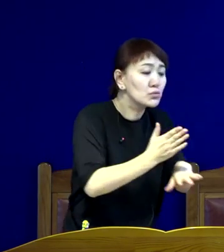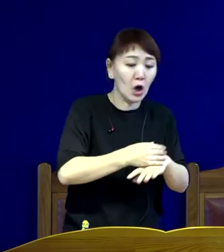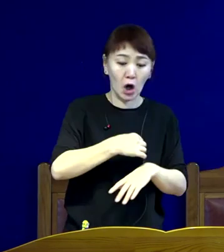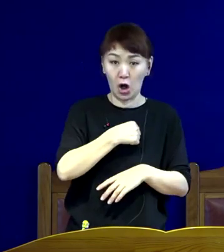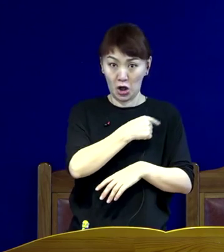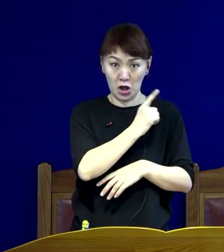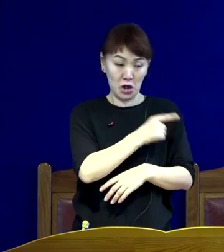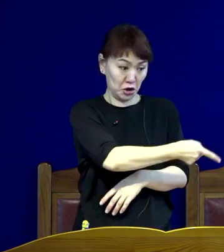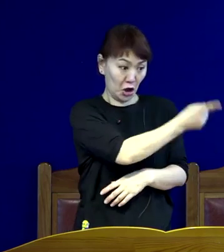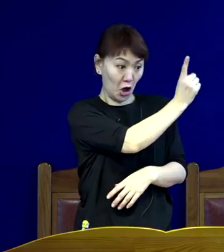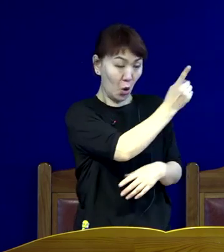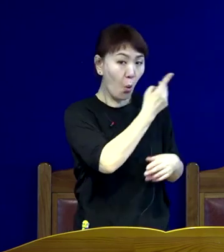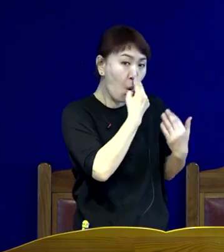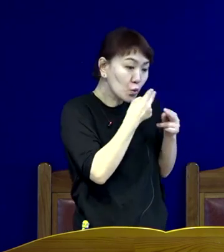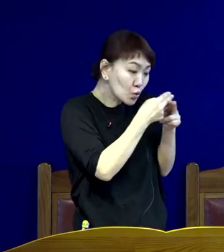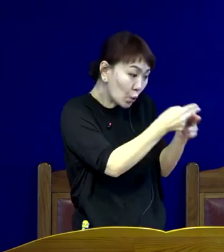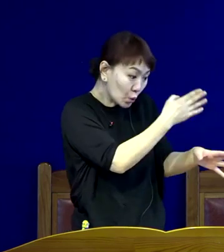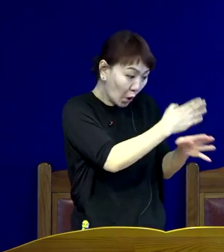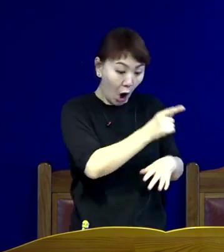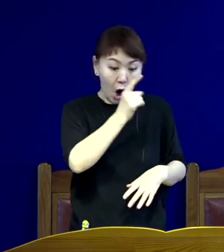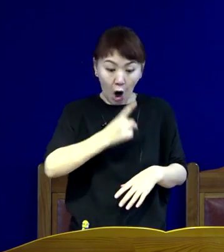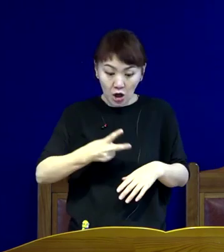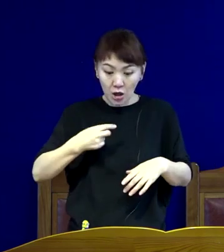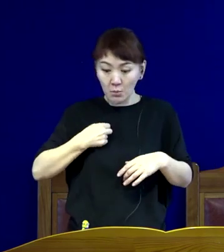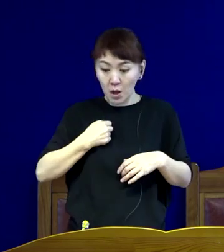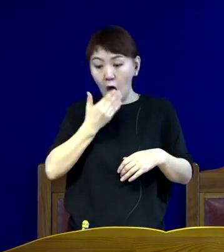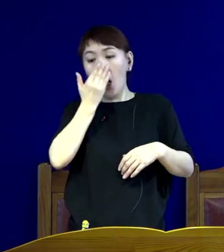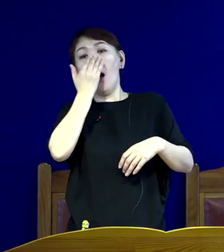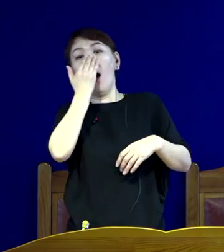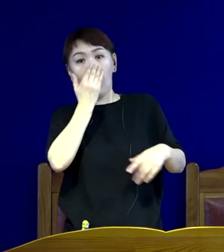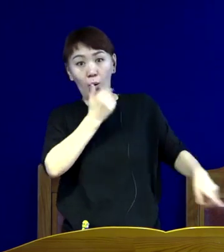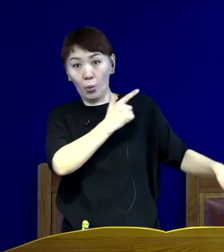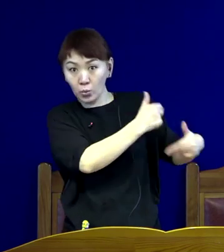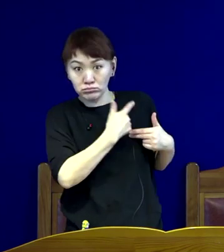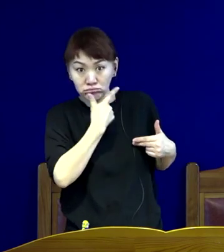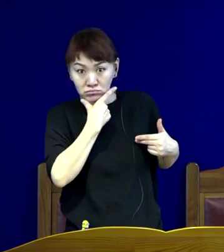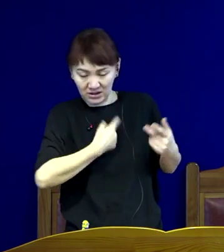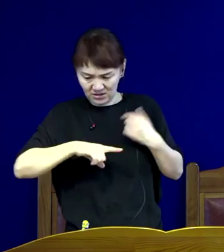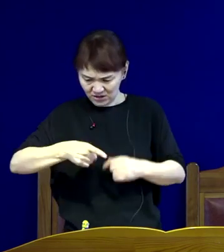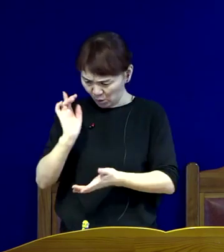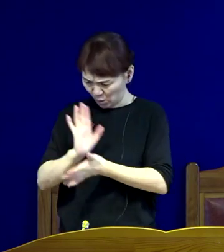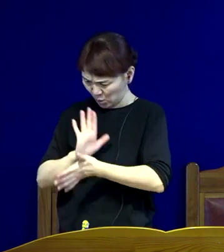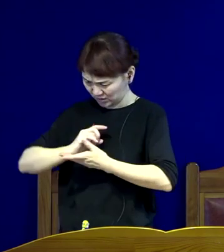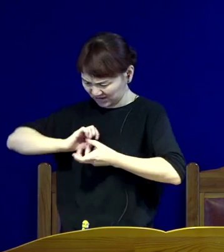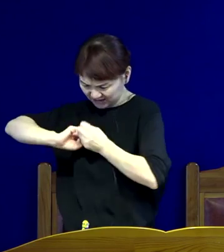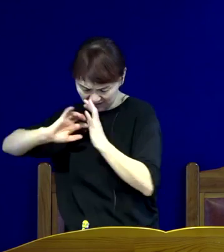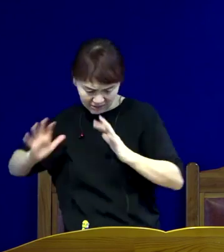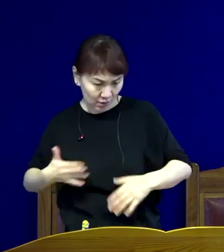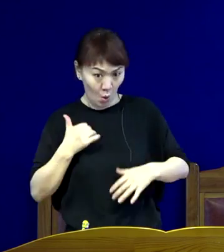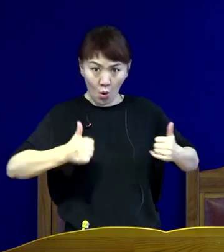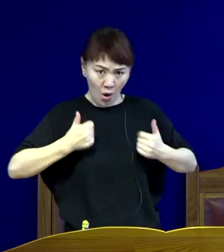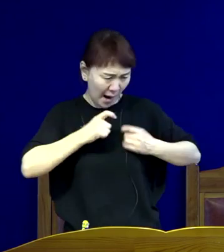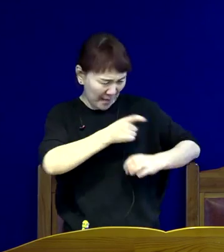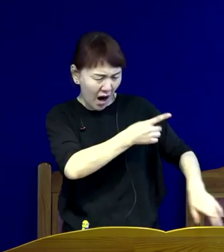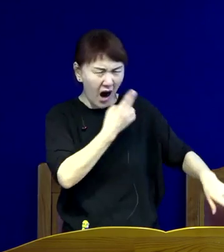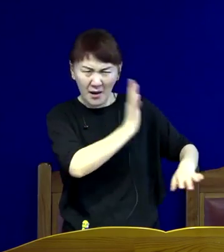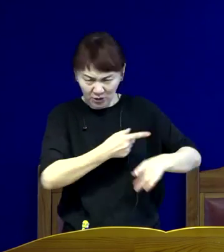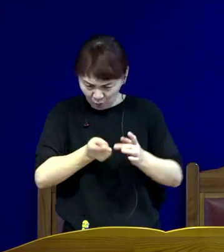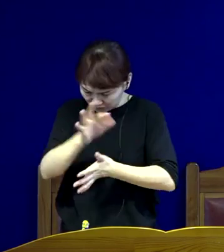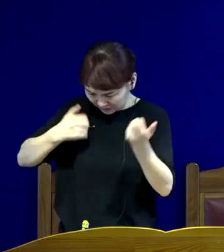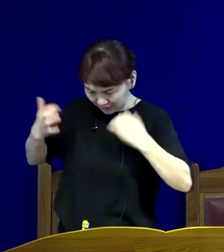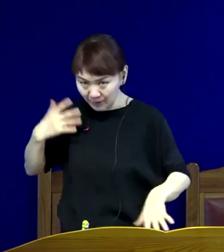дистрал зөв босгон байгуулах нь чухал. Харин орчин үеийн нийгмийн дистрал дандаа эсэргээр цалагддаг байгаа.